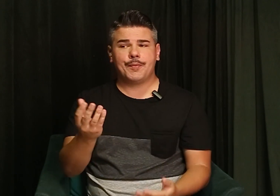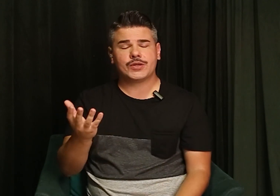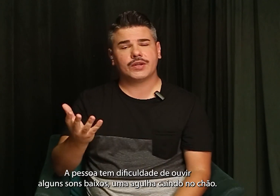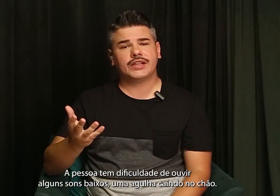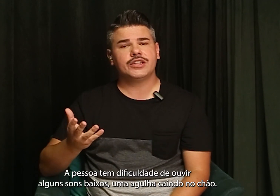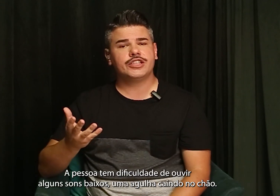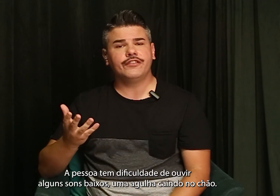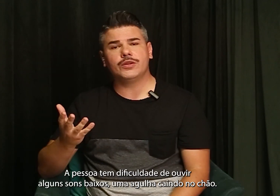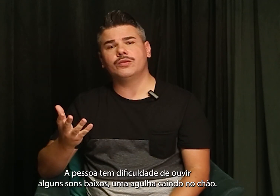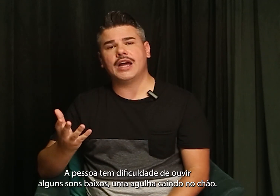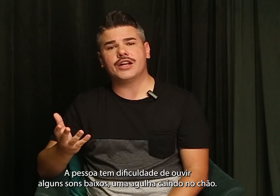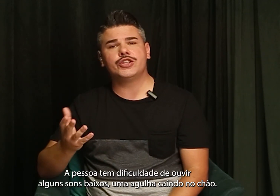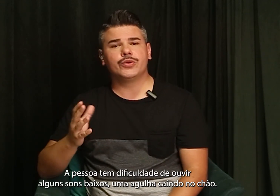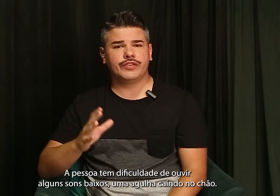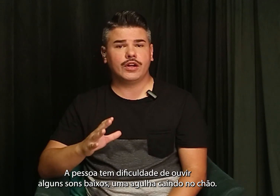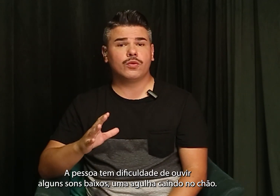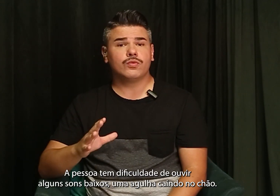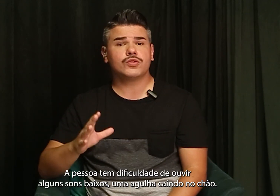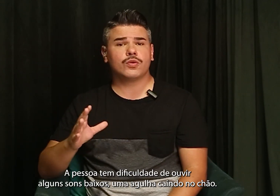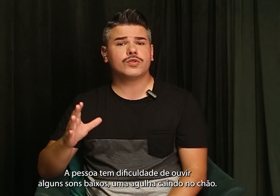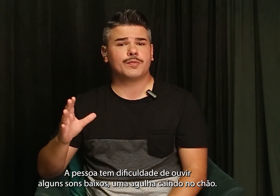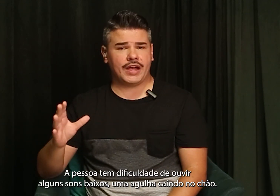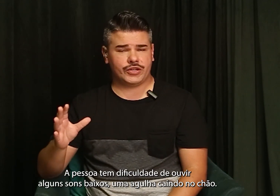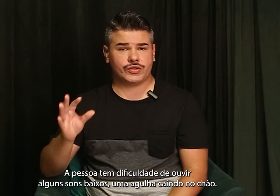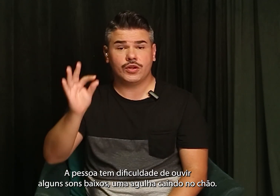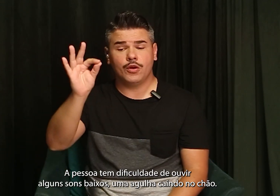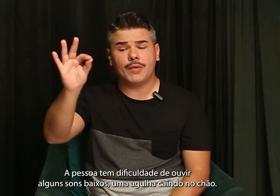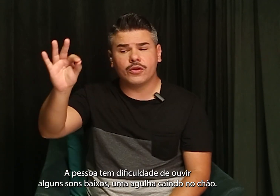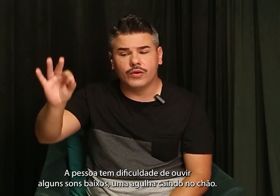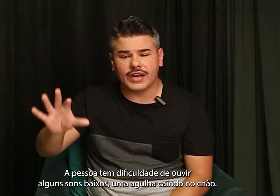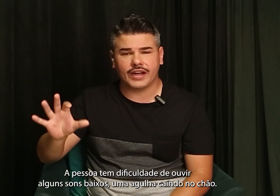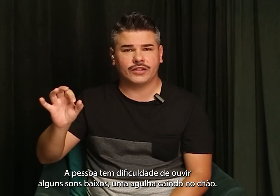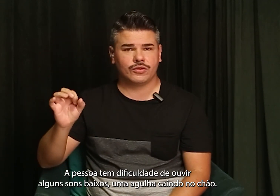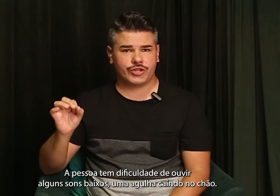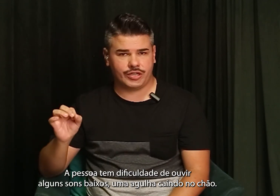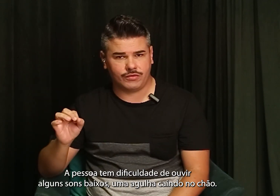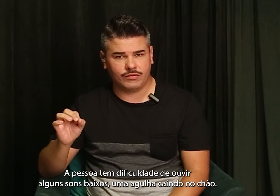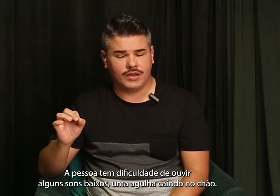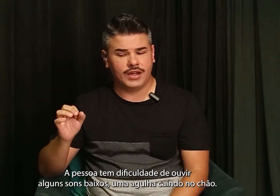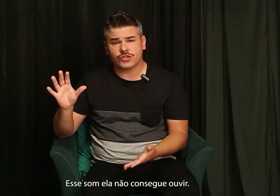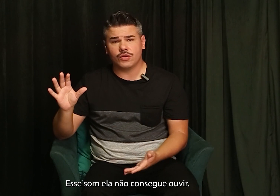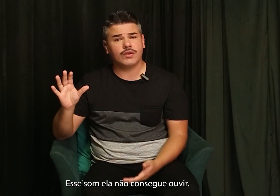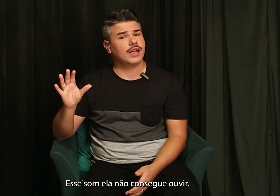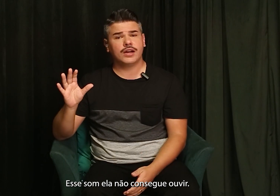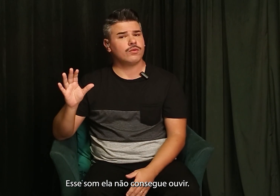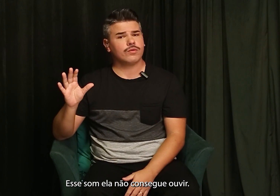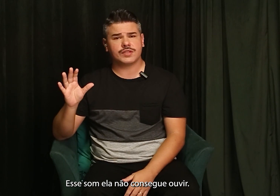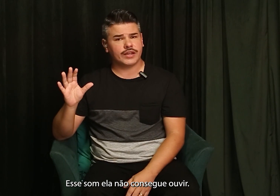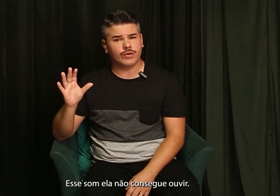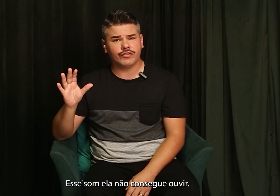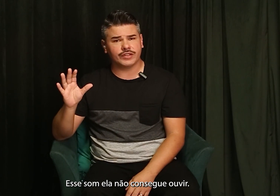A pessoa tem dificuldade de ouvir alguns sons baixos, uma agulha caindo no chão. Esse som ela não consegue